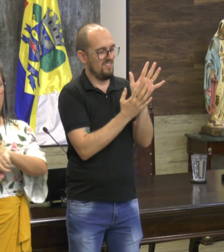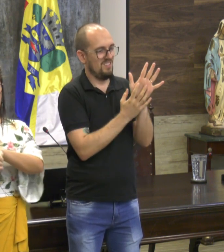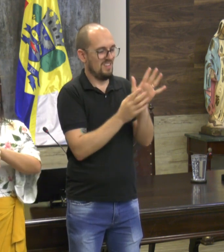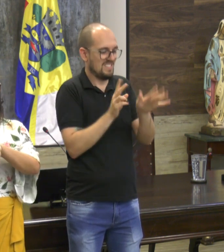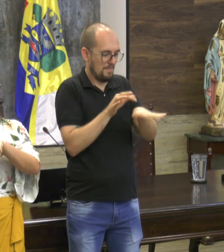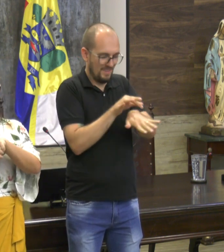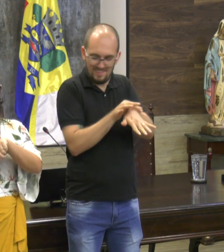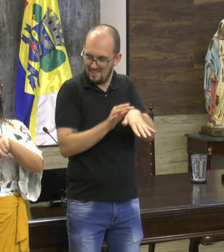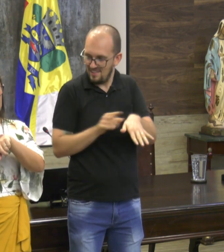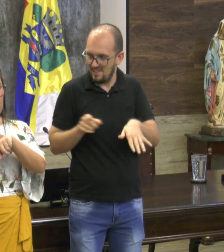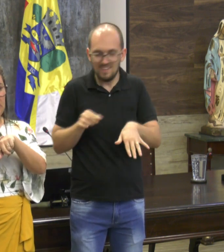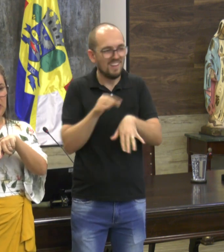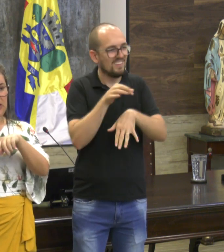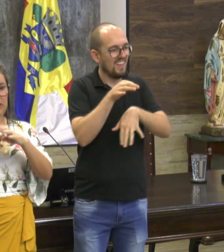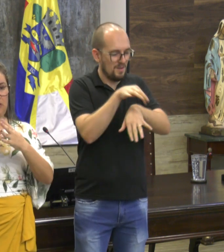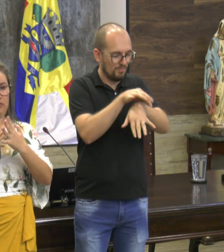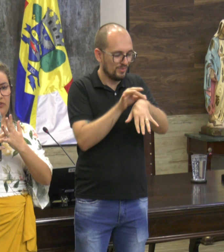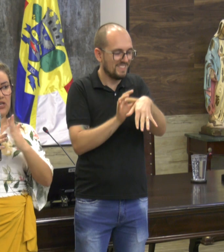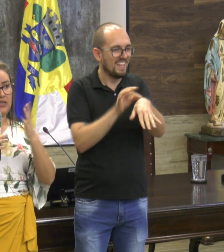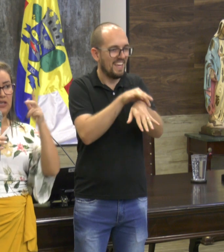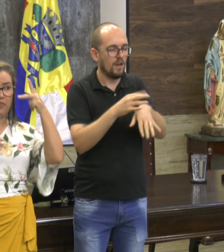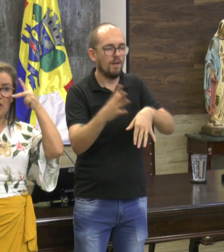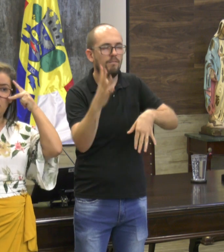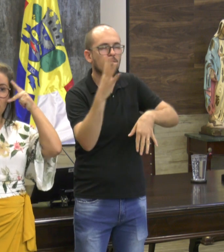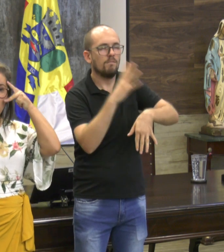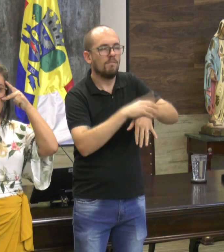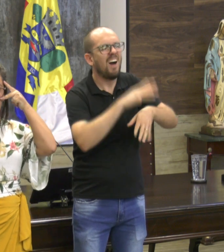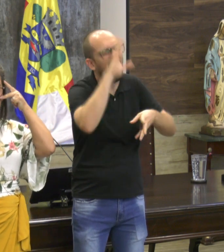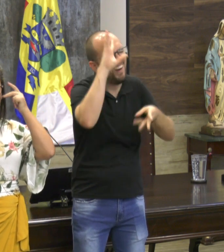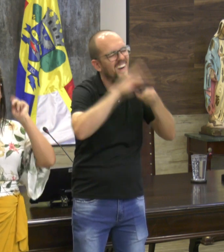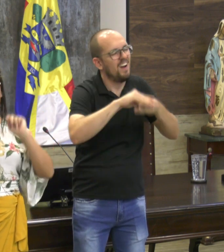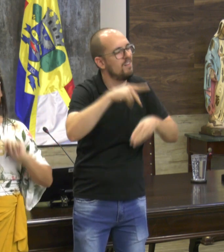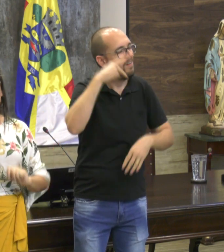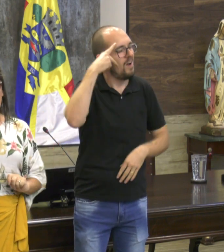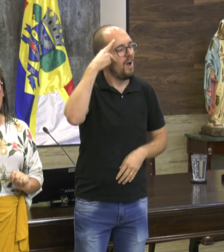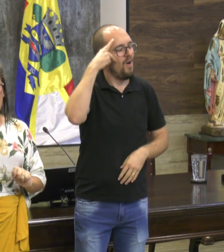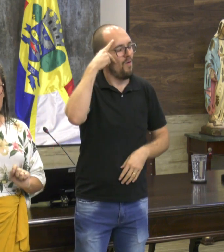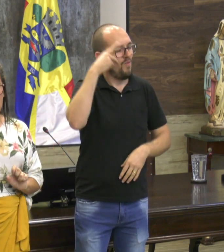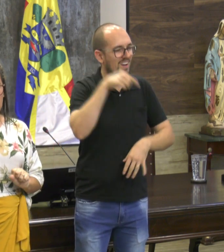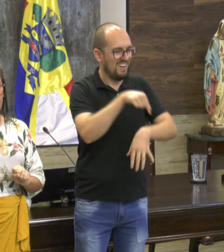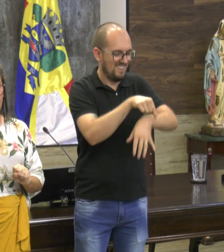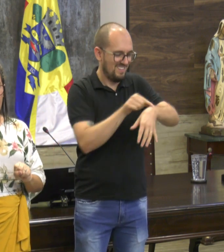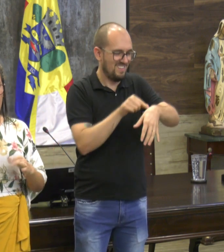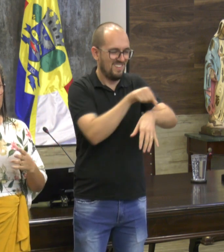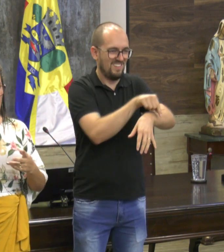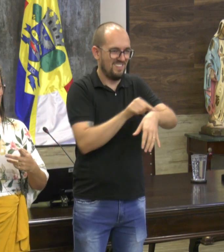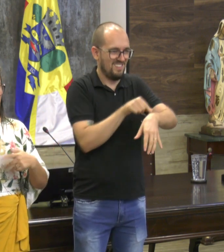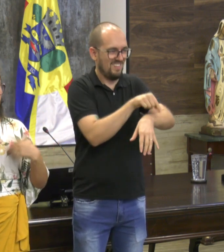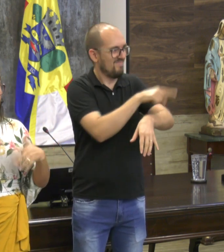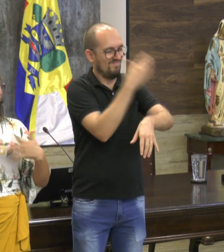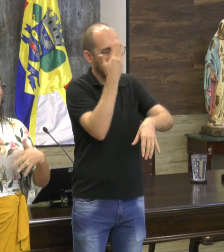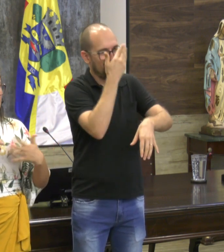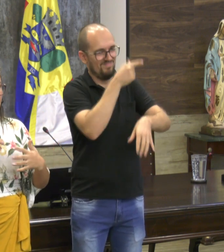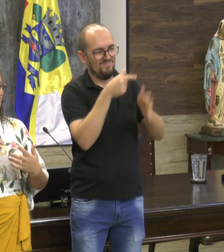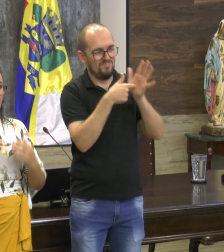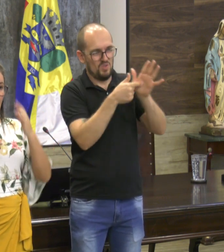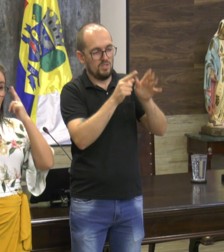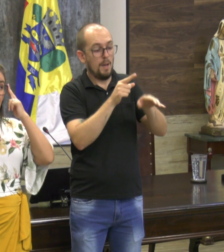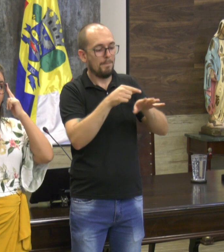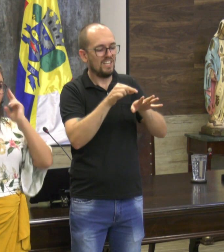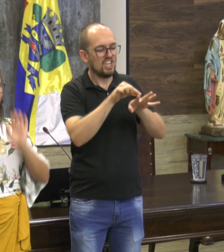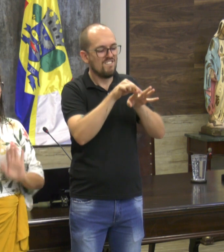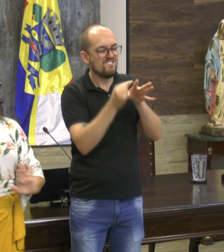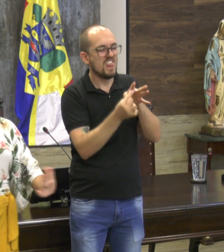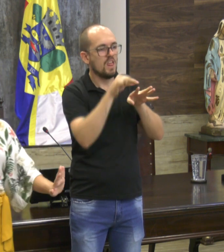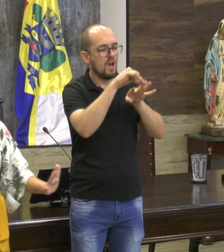quando ele pega a pulseirinha de 3 pedrinhas e a luvinha, ele sabe que é a professora Val. Mas a mão estava toda enrolada de fita crepe,